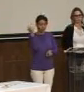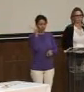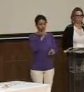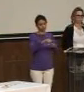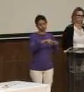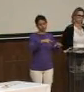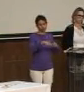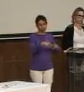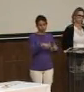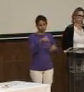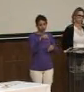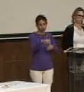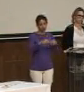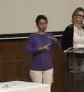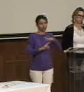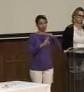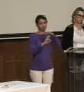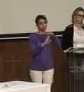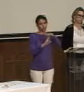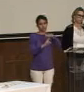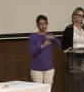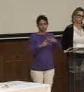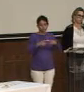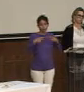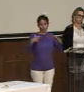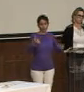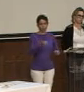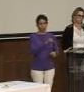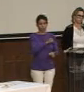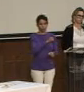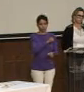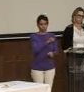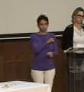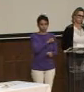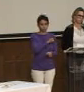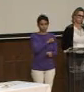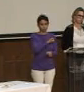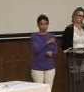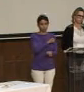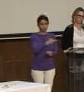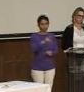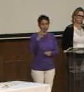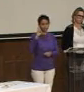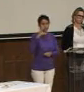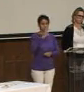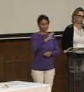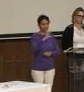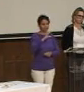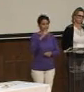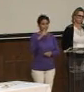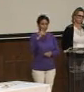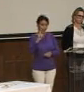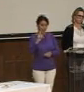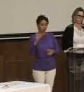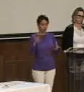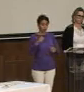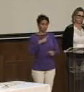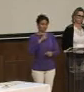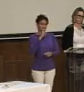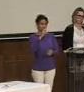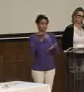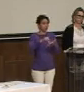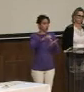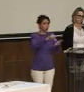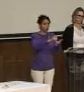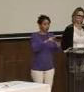de trabalhar aqui na reitoria e aumentar o número de representantes da CPPD. Nós, atualmente, temos 5 campos,